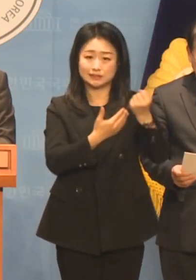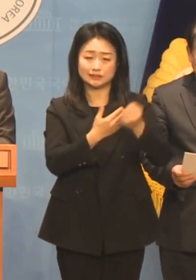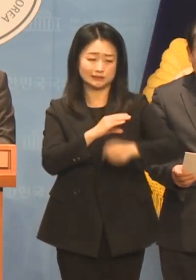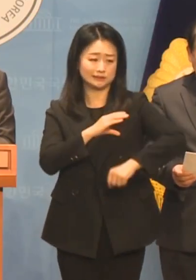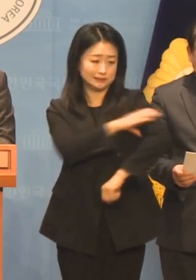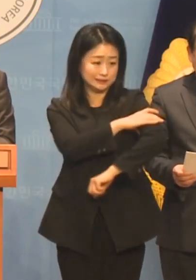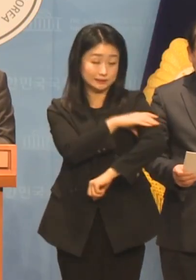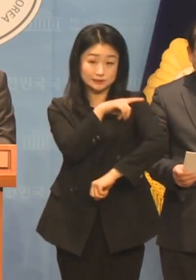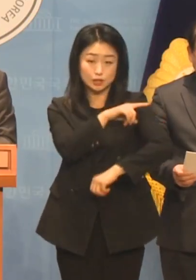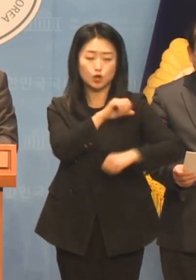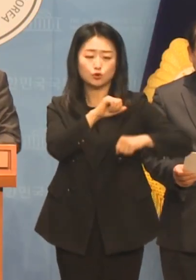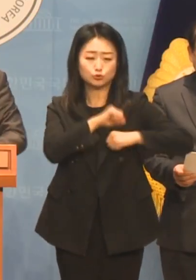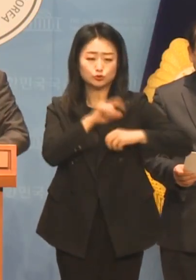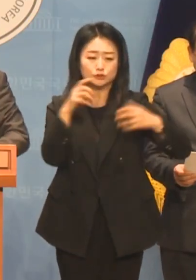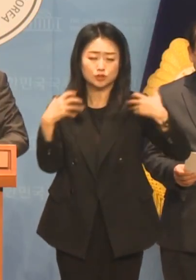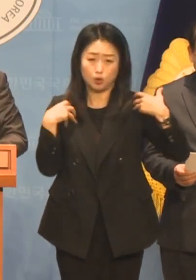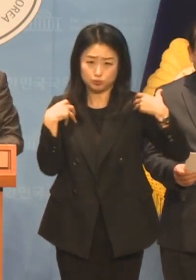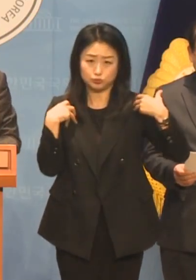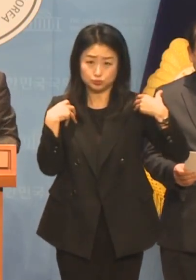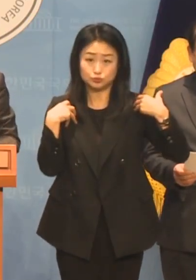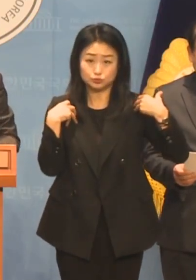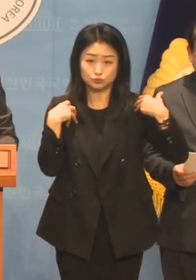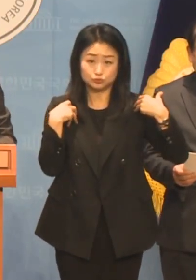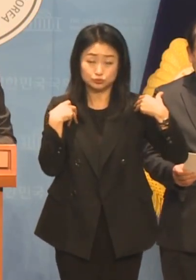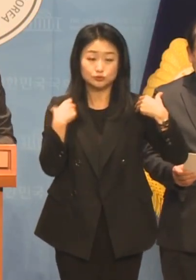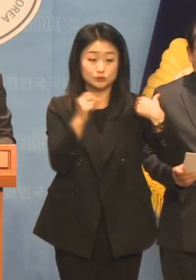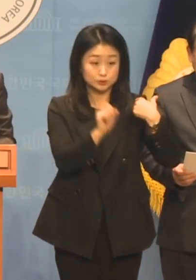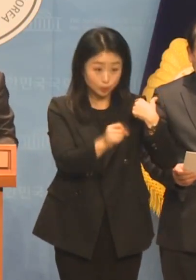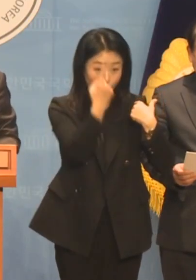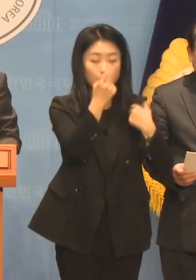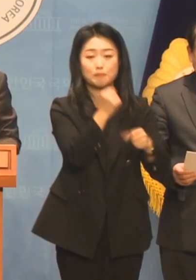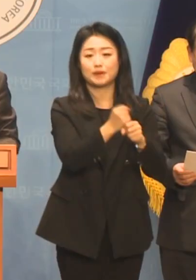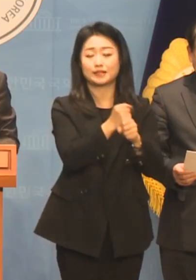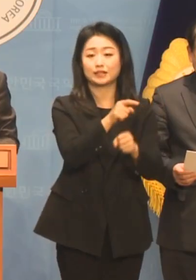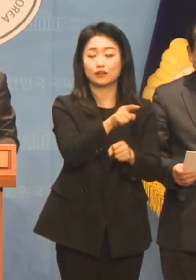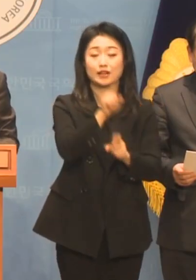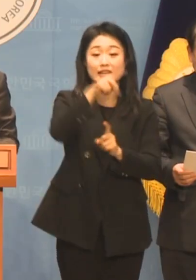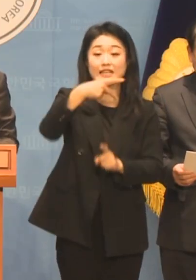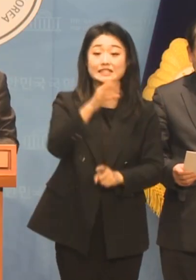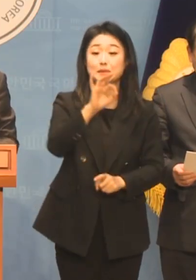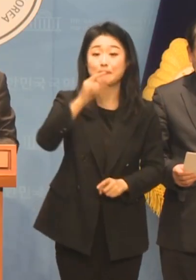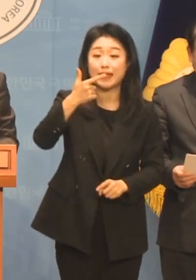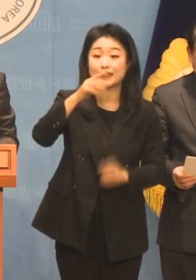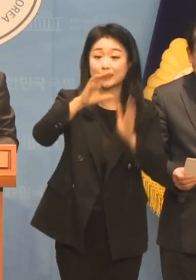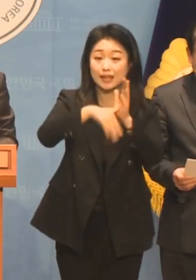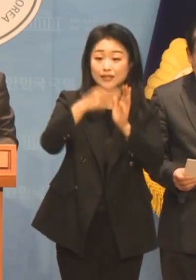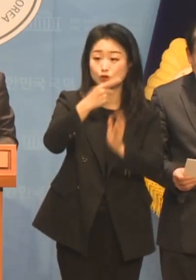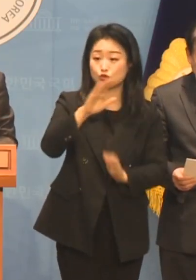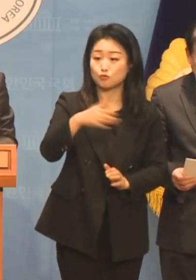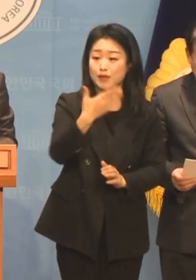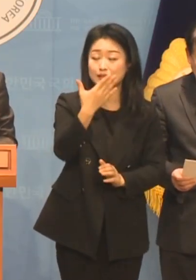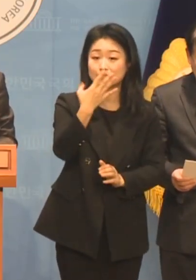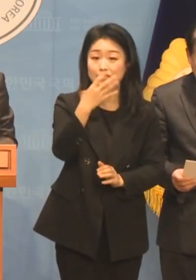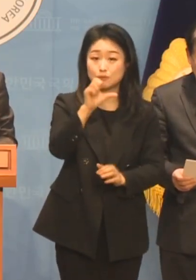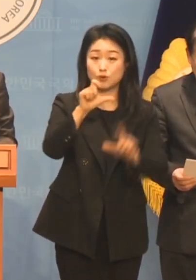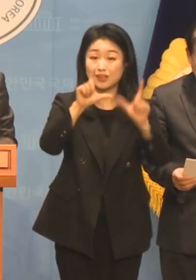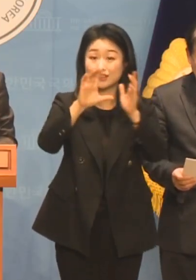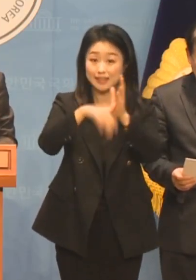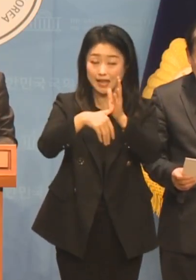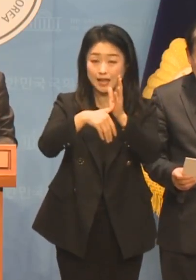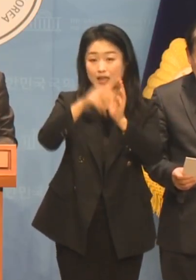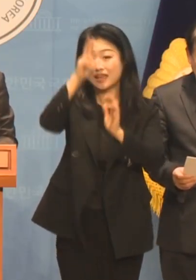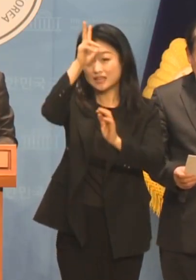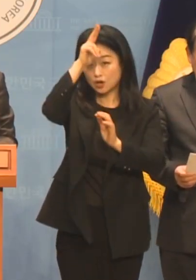군사정권의 산물입니다. 대통령 경호조직은 이승만 정부 시절인 1949년 경무대 경찰서